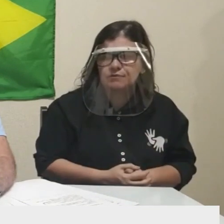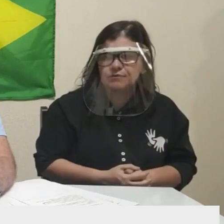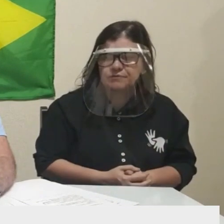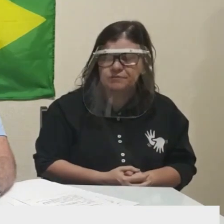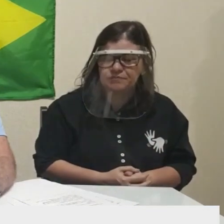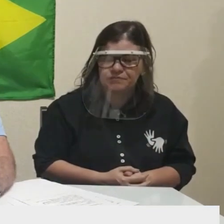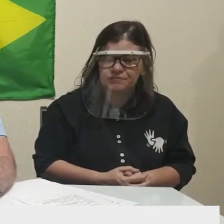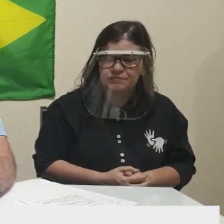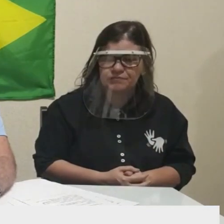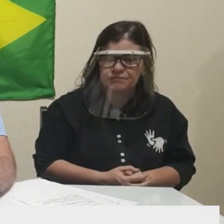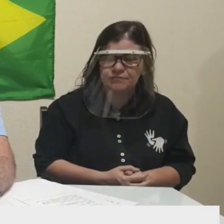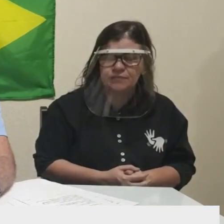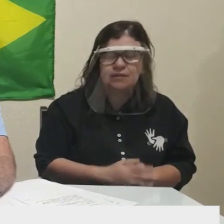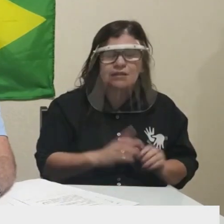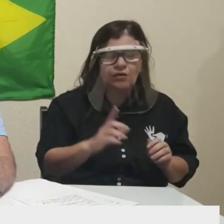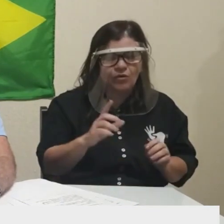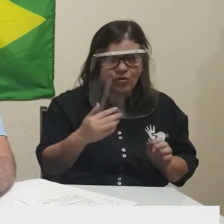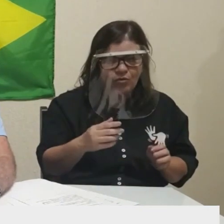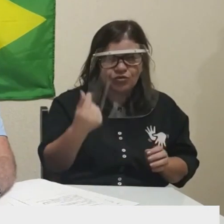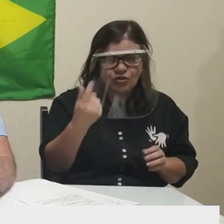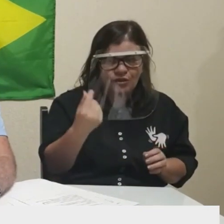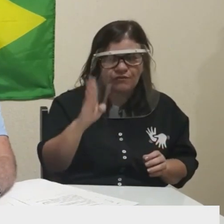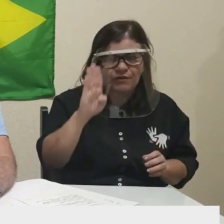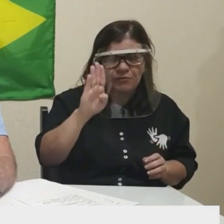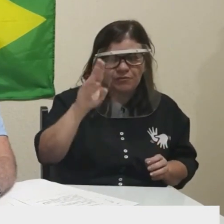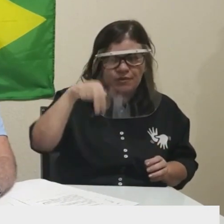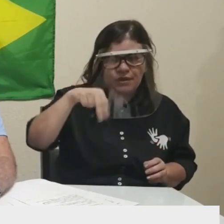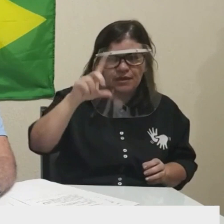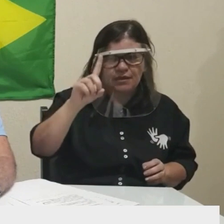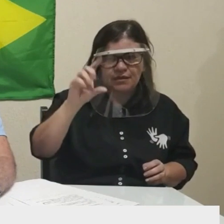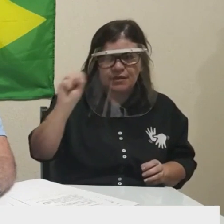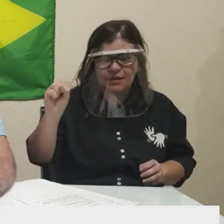daí. O dinheiro não vai para o Tesouro, vai lá para o BNDES.